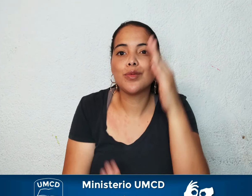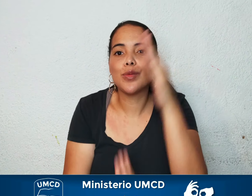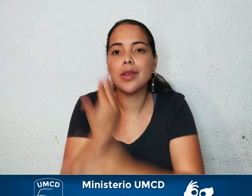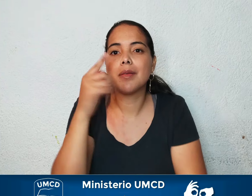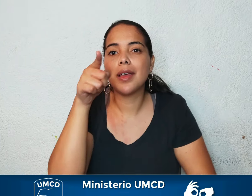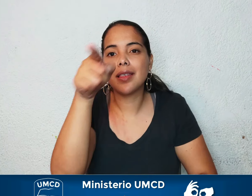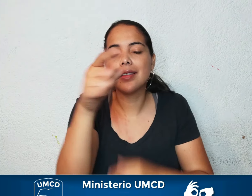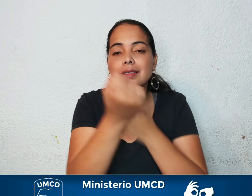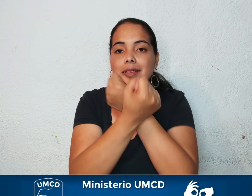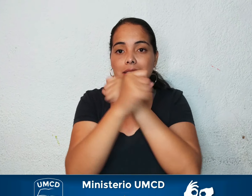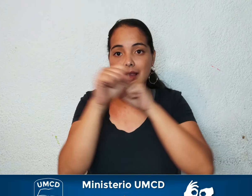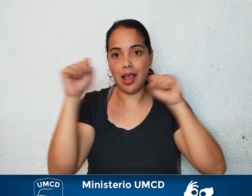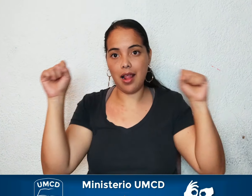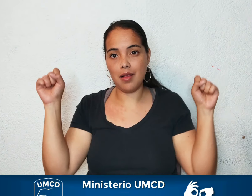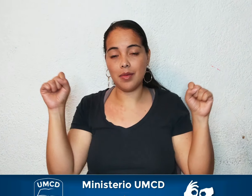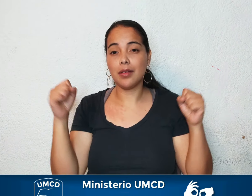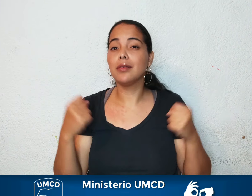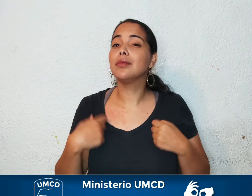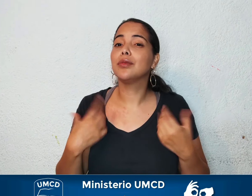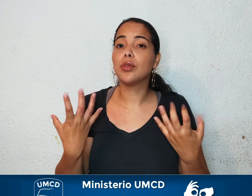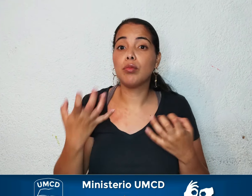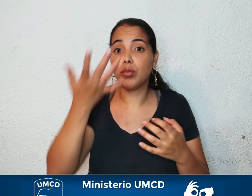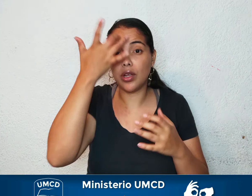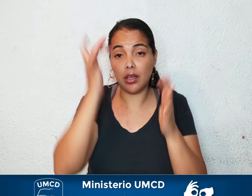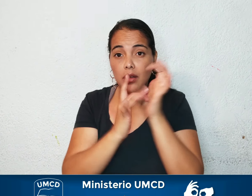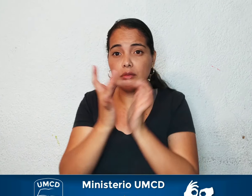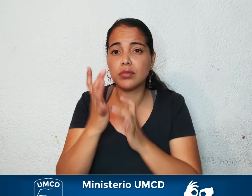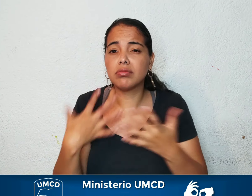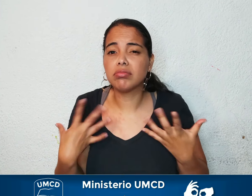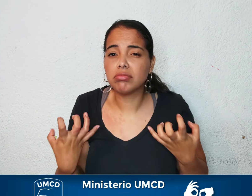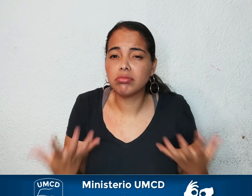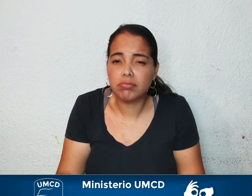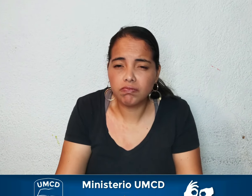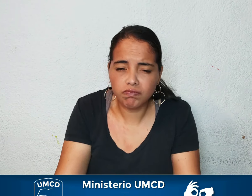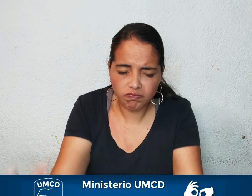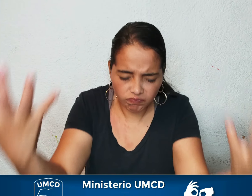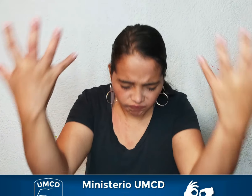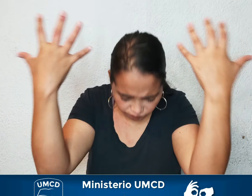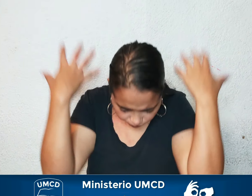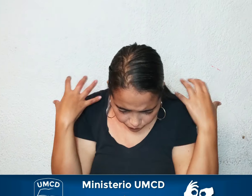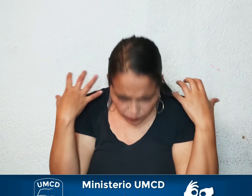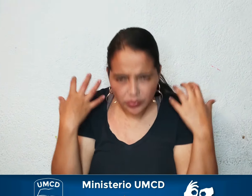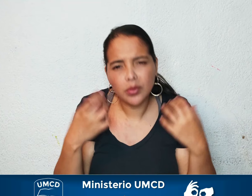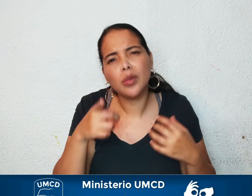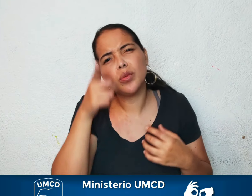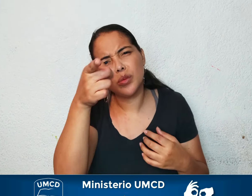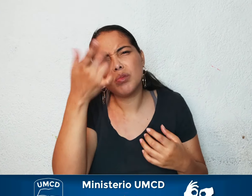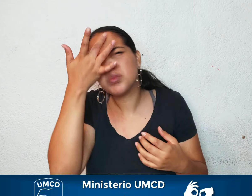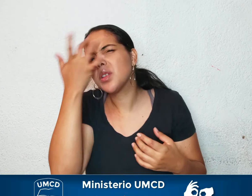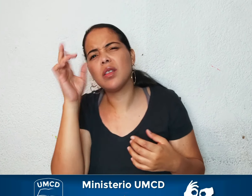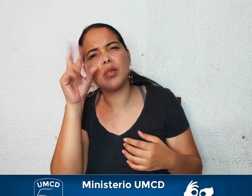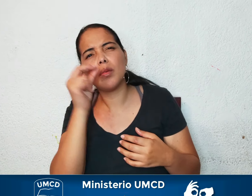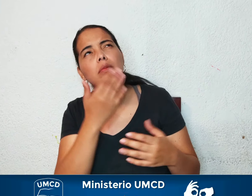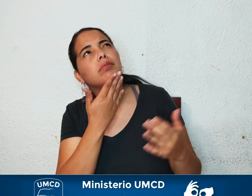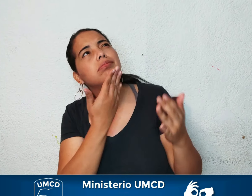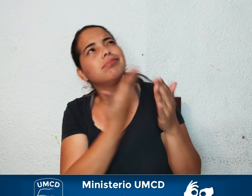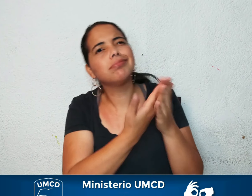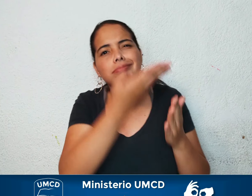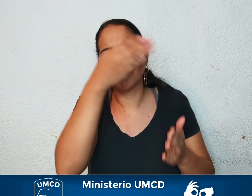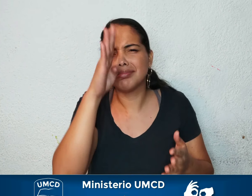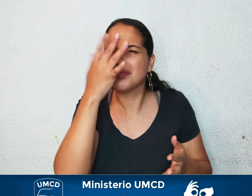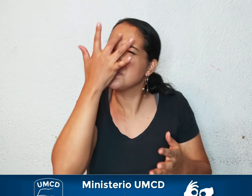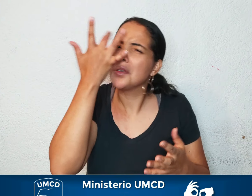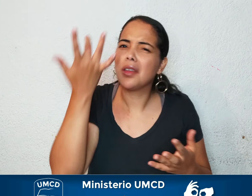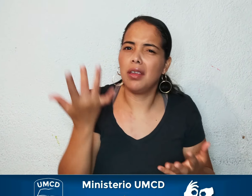ahí. Yo le transfiero mi culpa cuando pongo mi fe en él, y él transfiere su